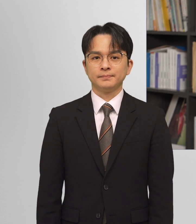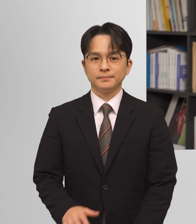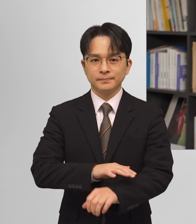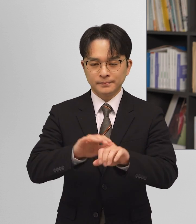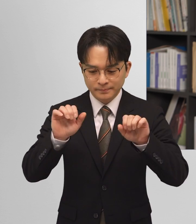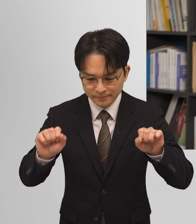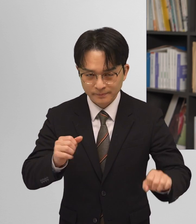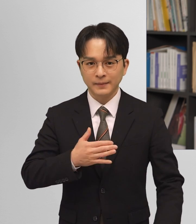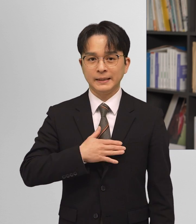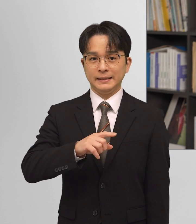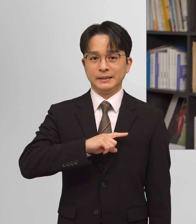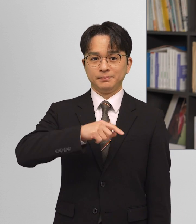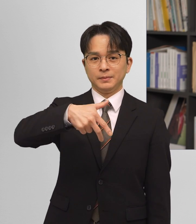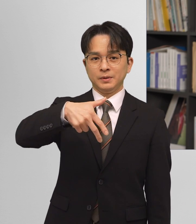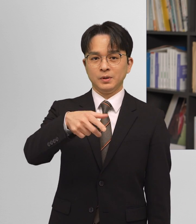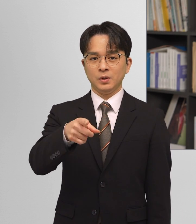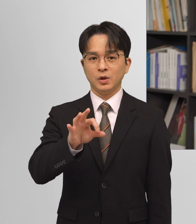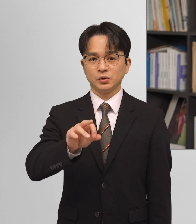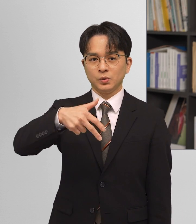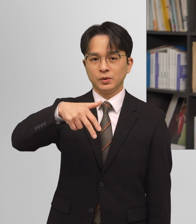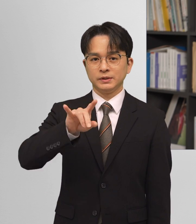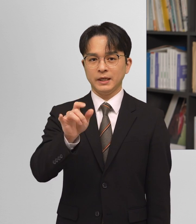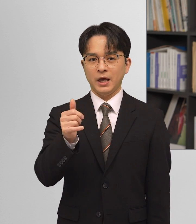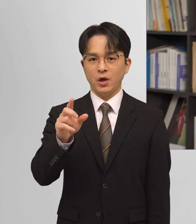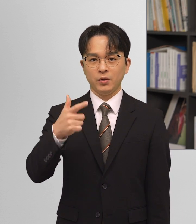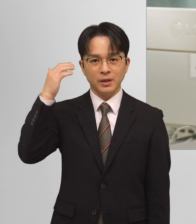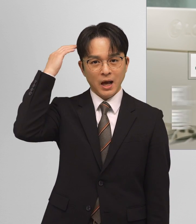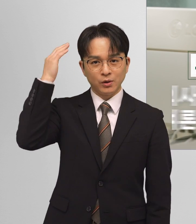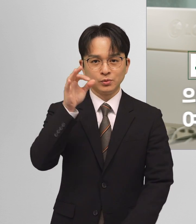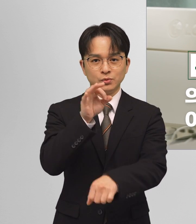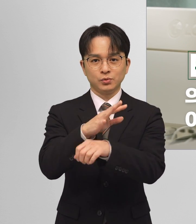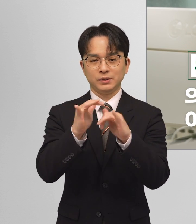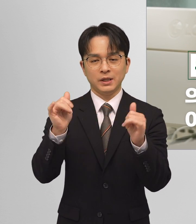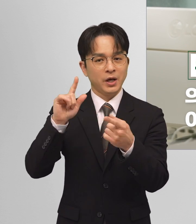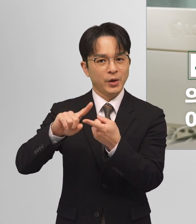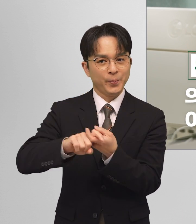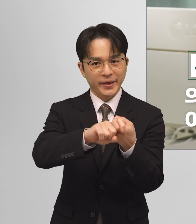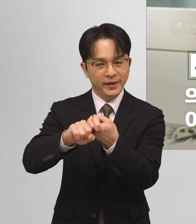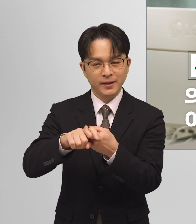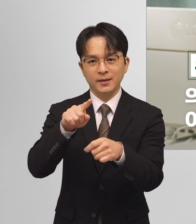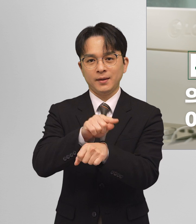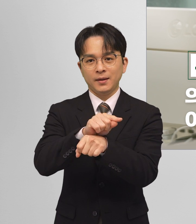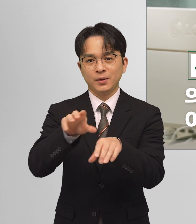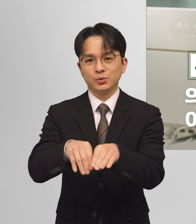네, 안녕하세요. 한국소비자연맹 정지연 사무총장입니다.